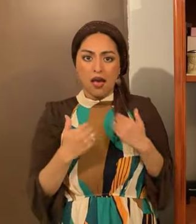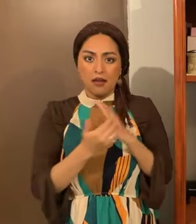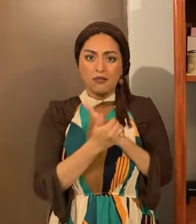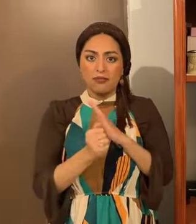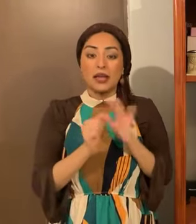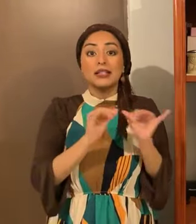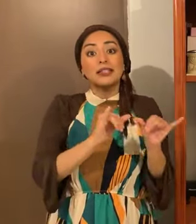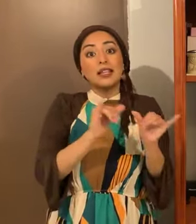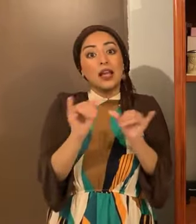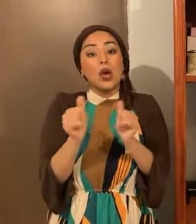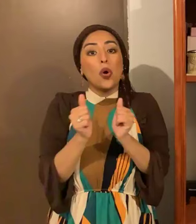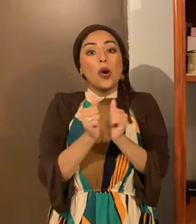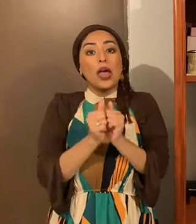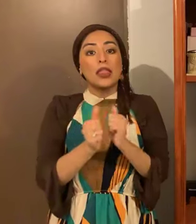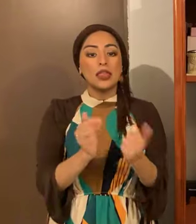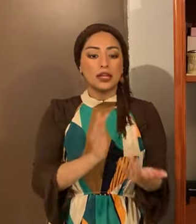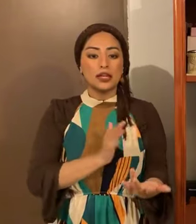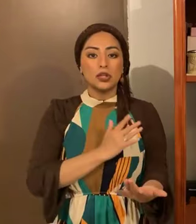los instrumentos.